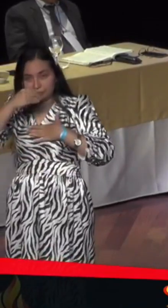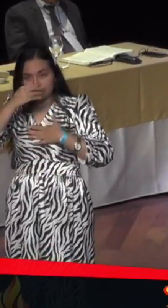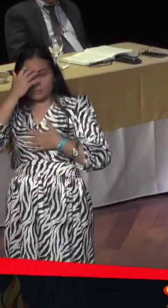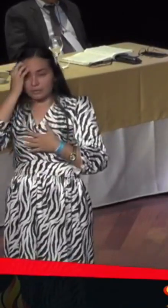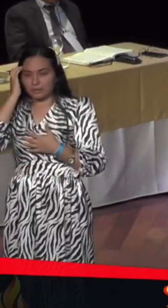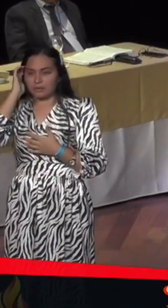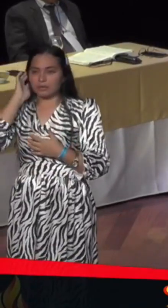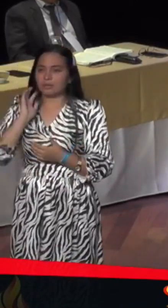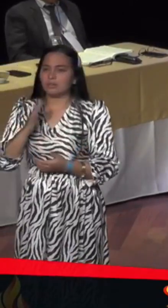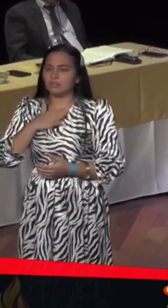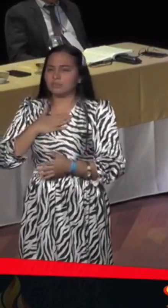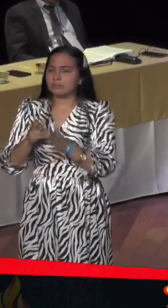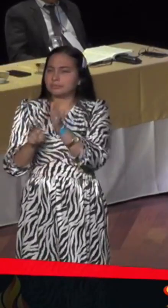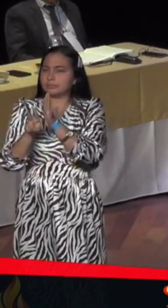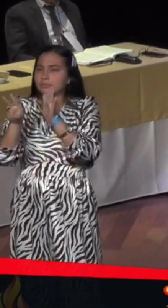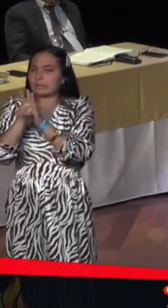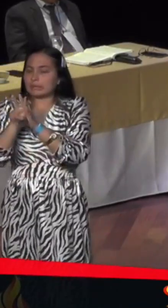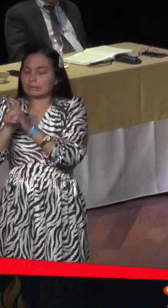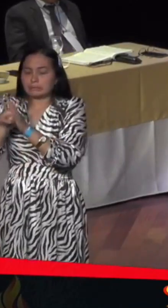lo que Dios quiere.